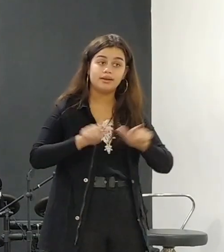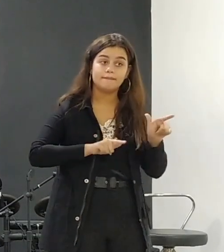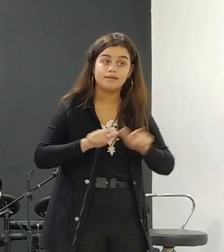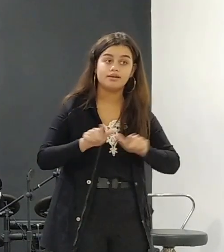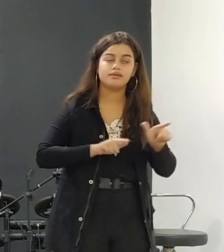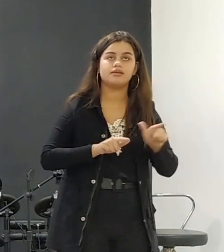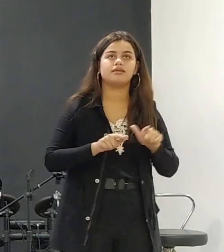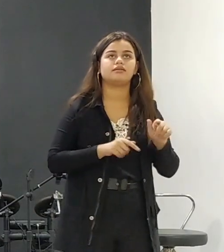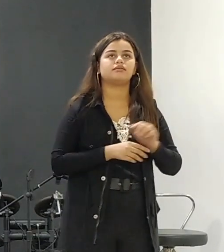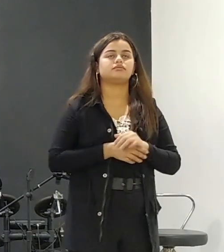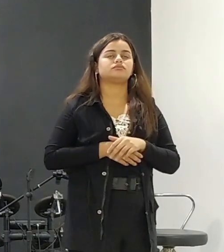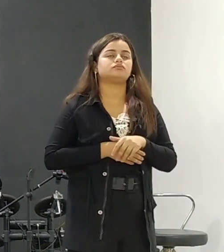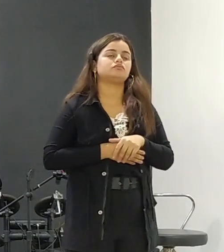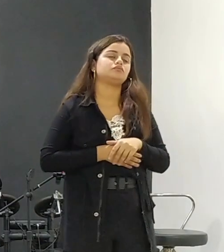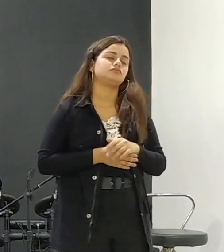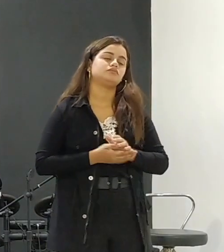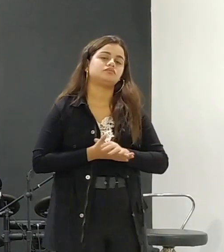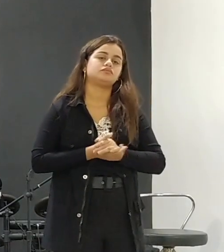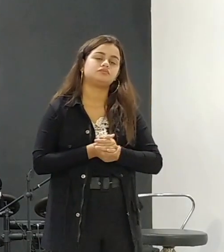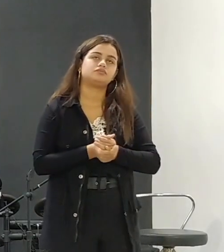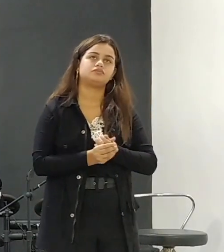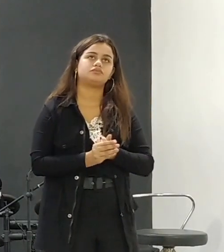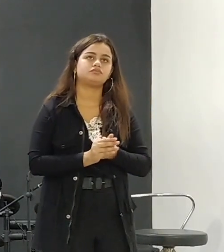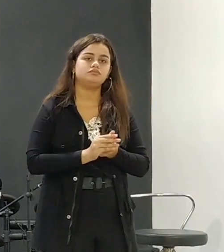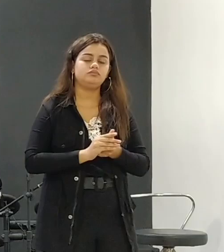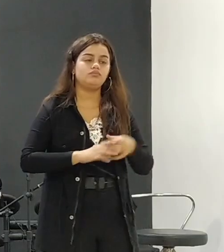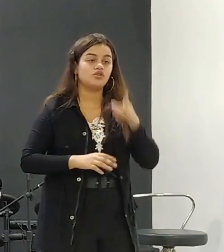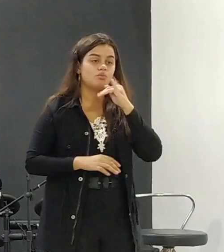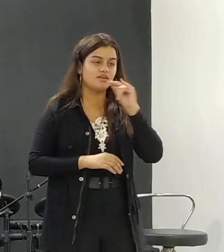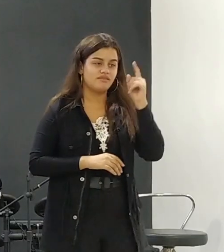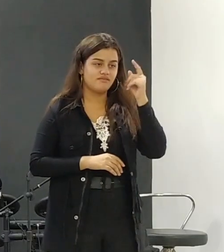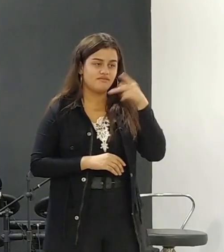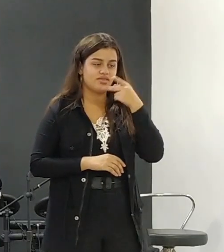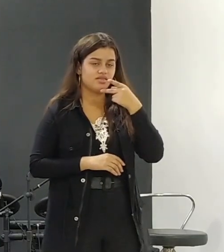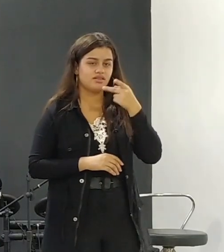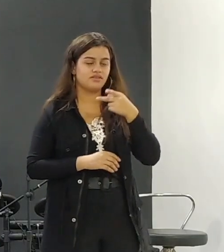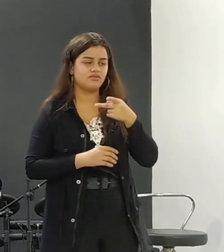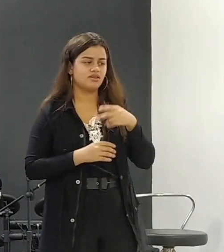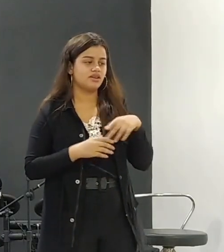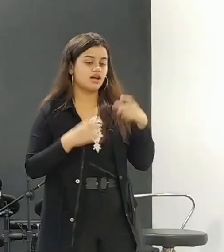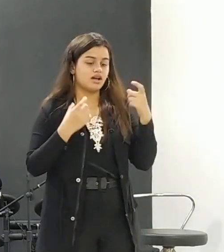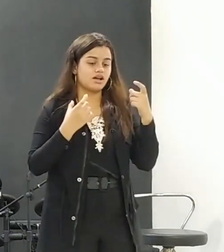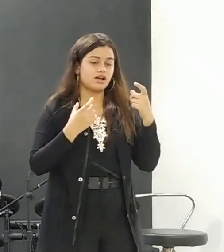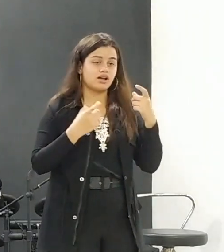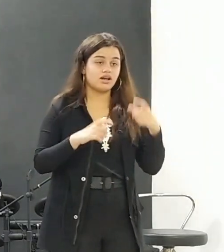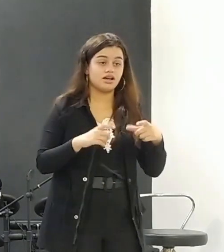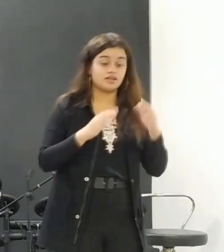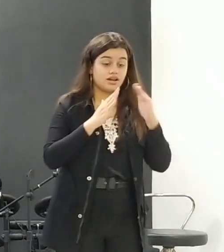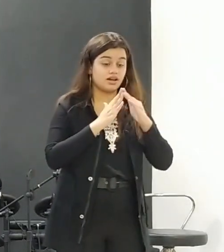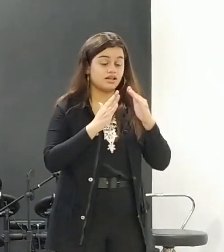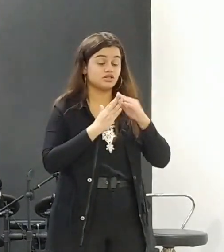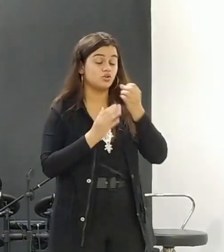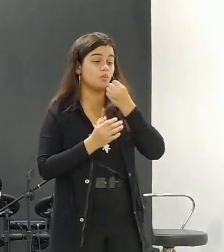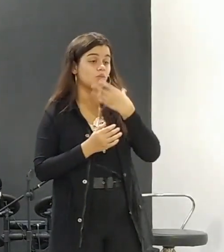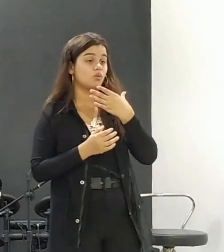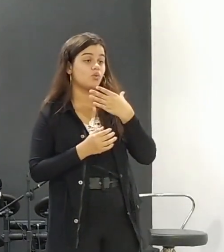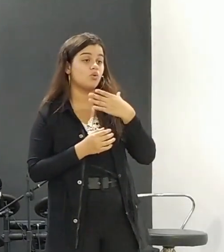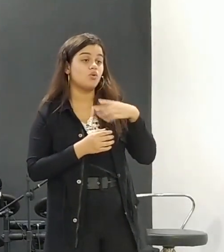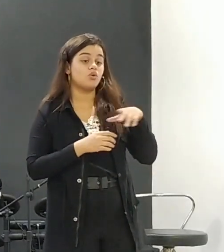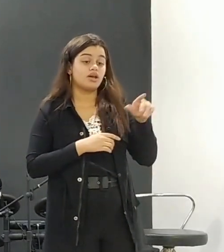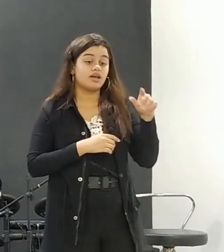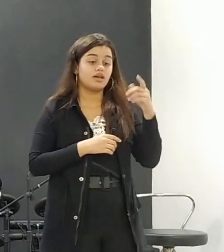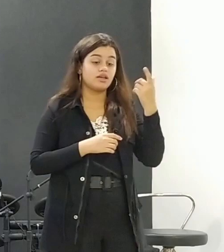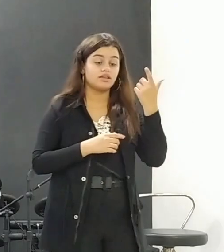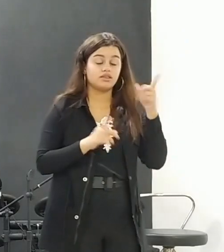Deus não quer ver ninguém à toa. Amém? E o pai dizia assim: na casa do bom homem, quem não trabalha não come, né? Deus também é